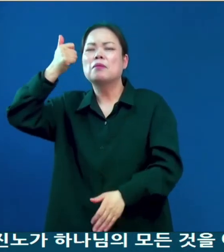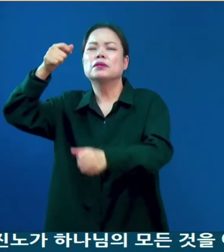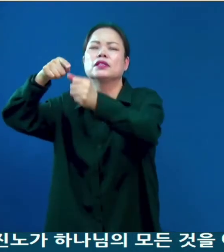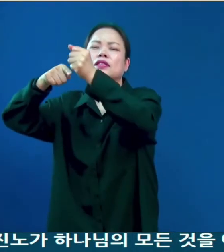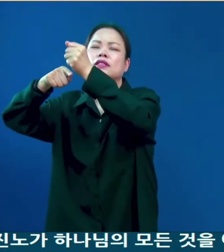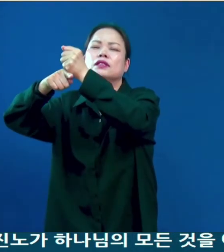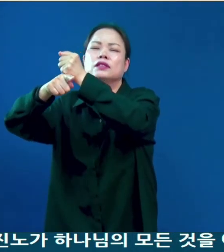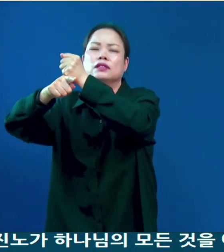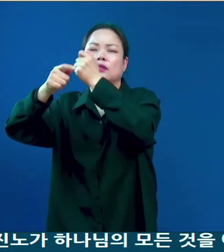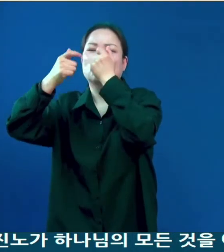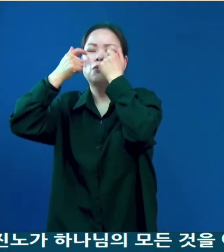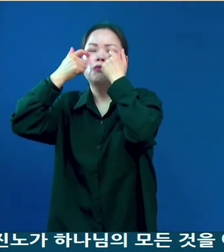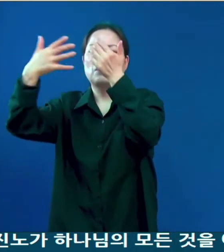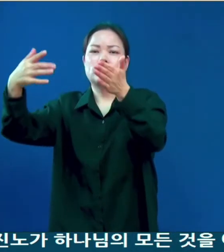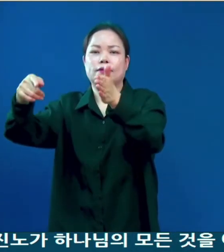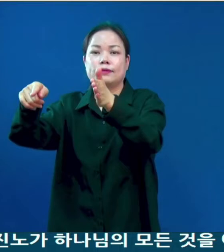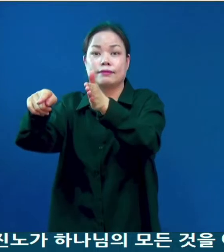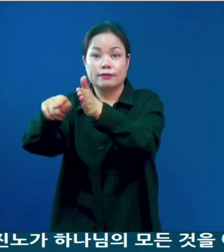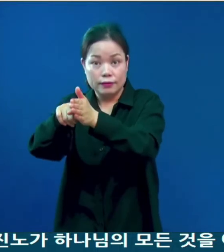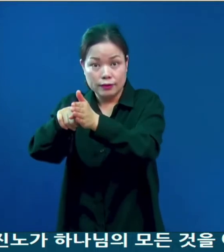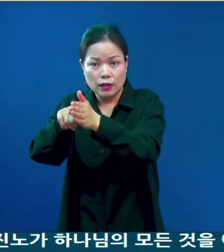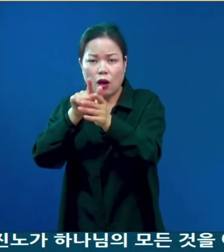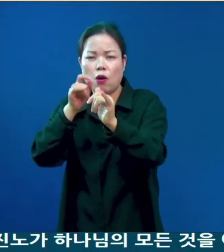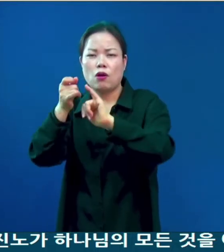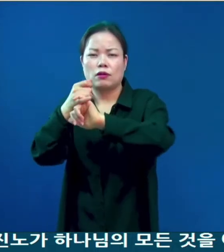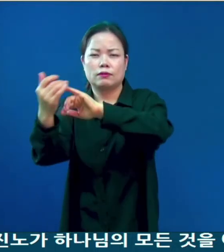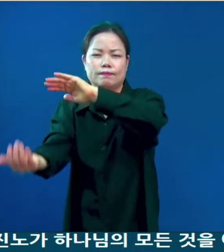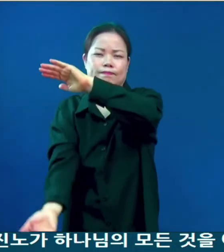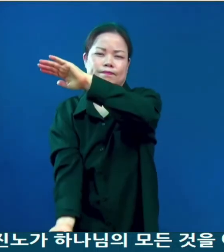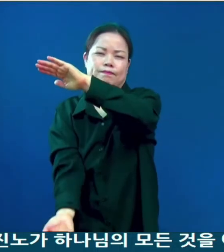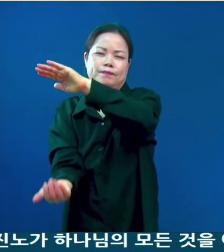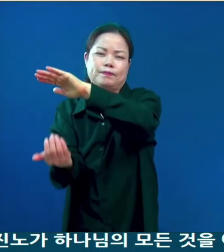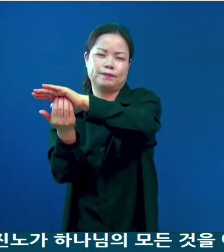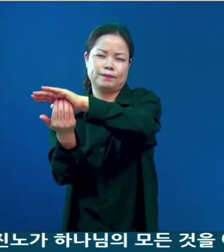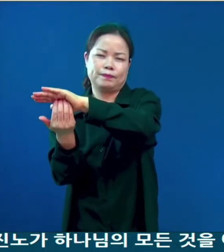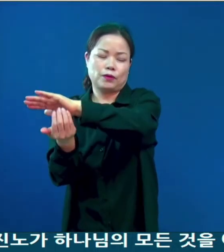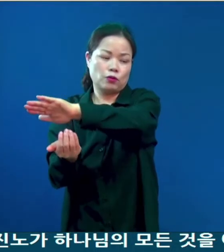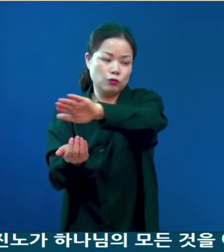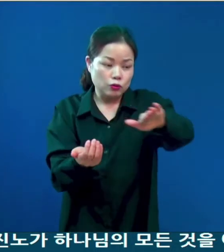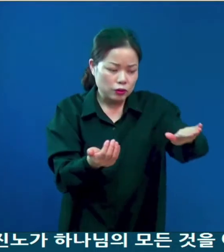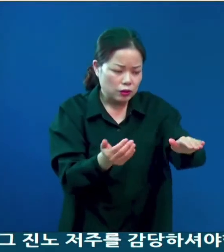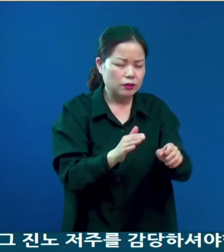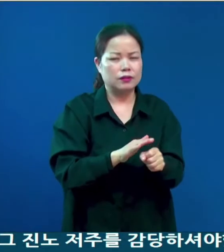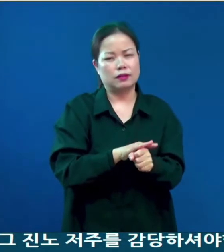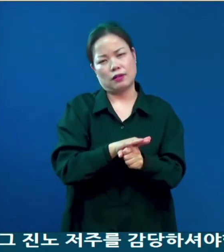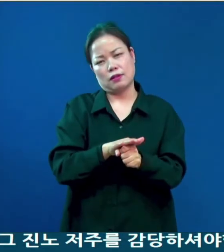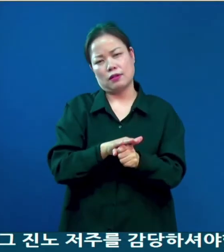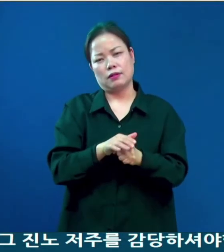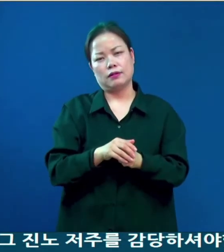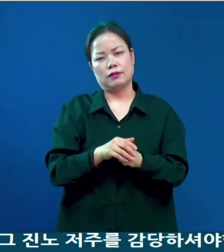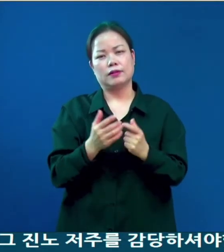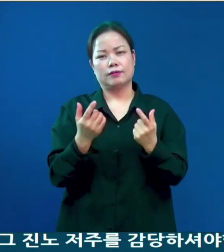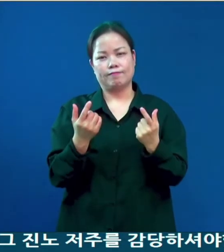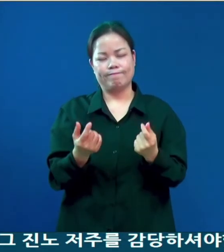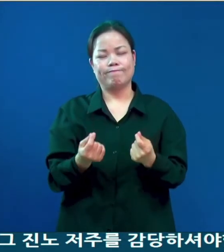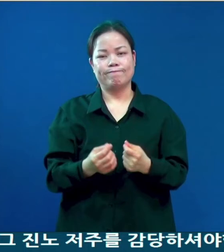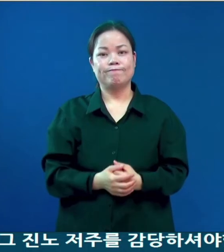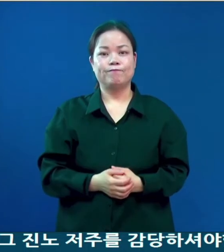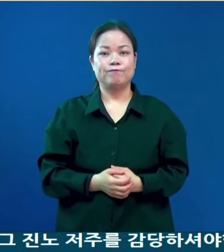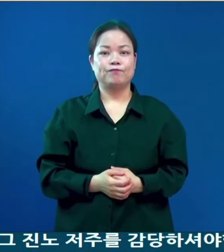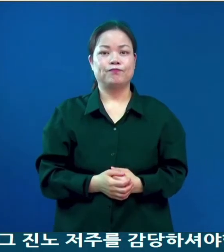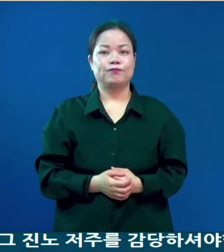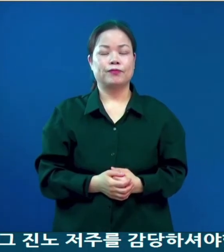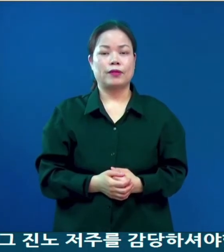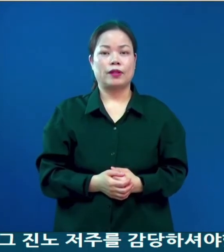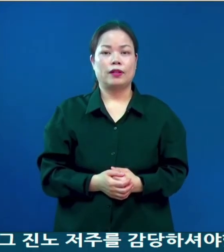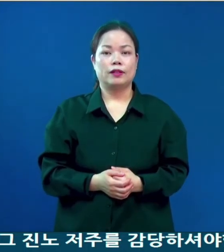뜻을 확신하셨고, 그리고 그 언약을 성취하시기 위해서, 그리고 우리를 너무나 사랑하셔서 그렇게 하셨던 것이죠.